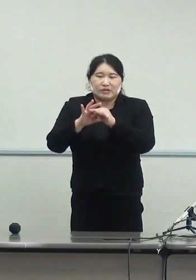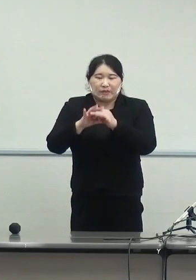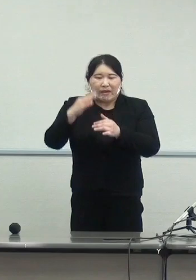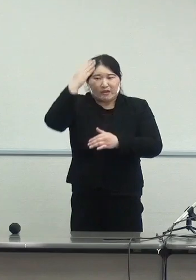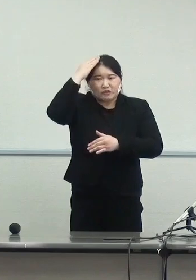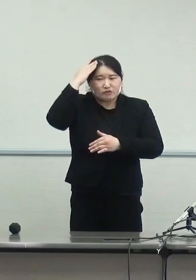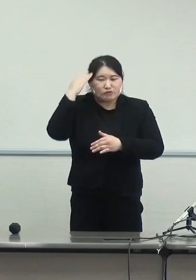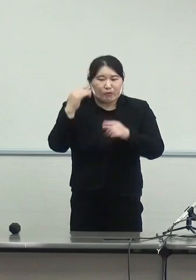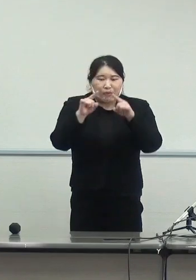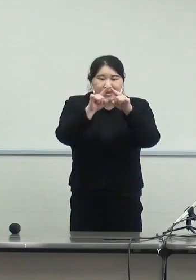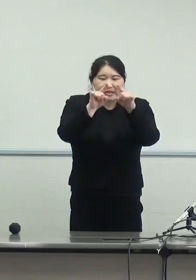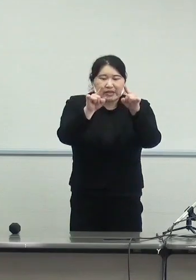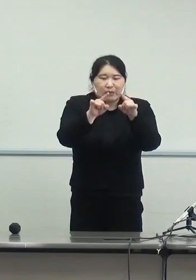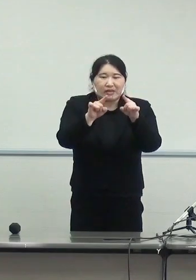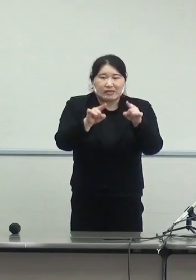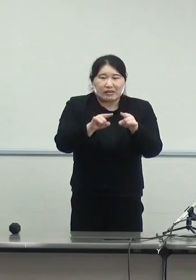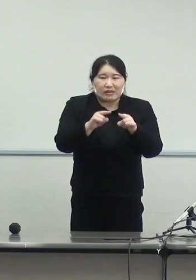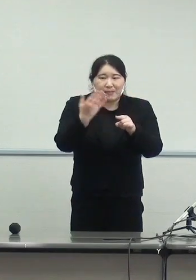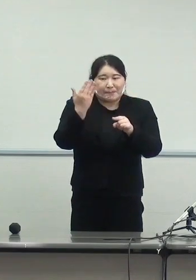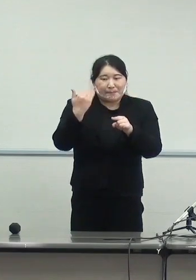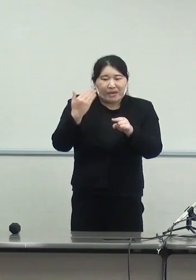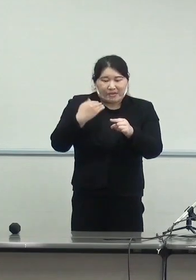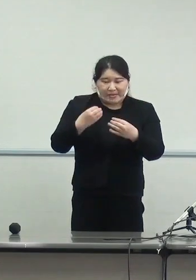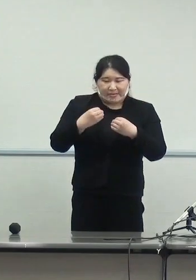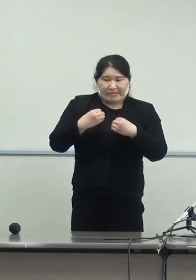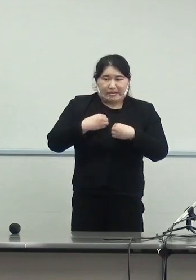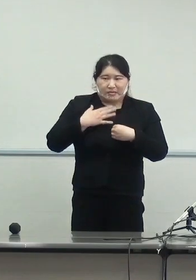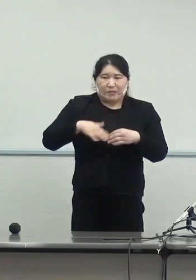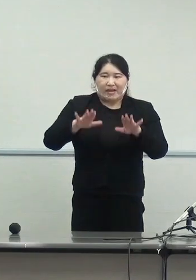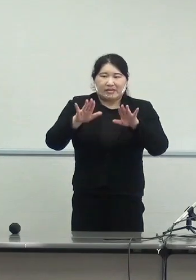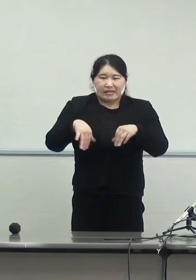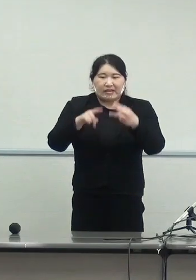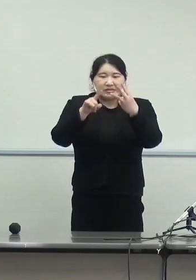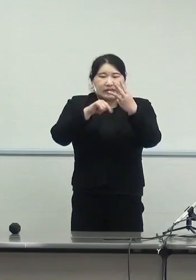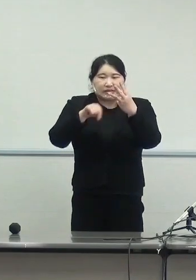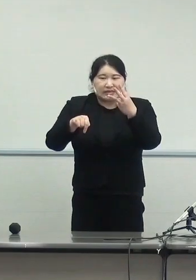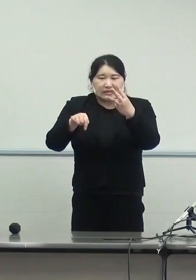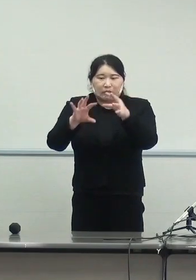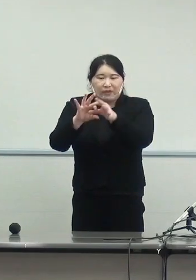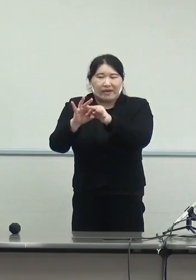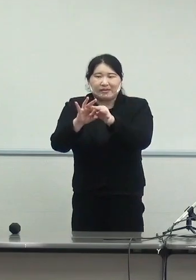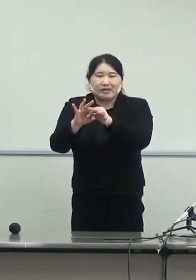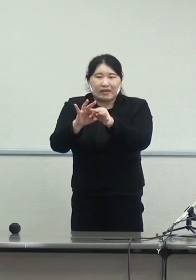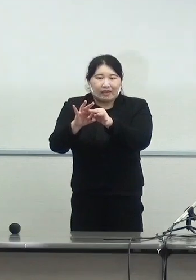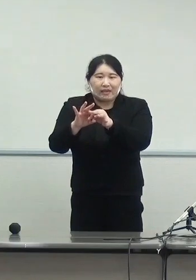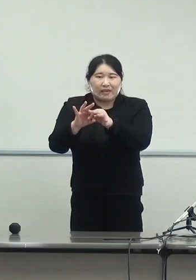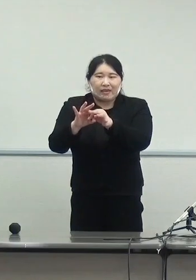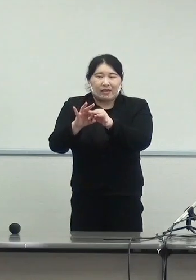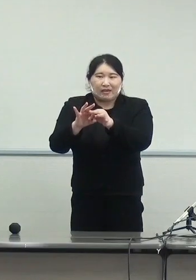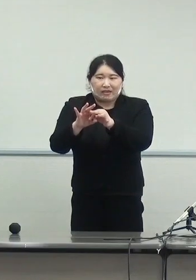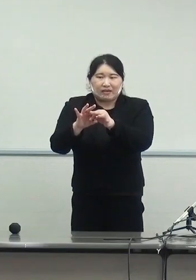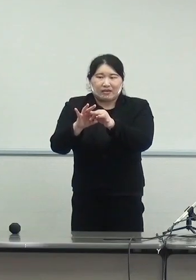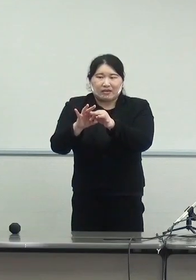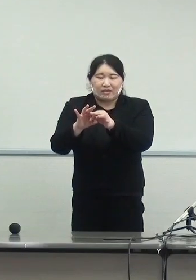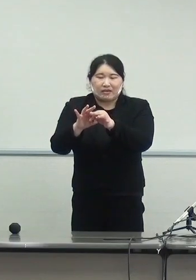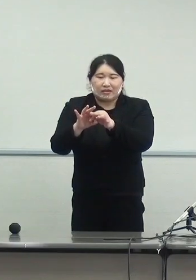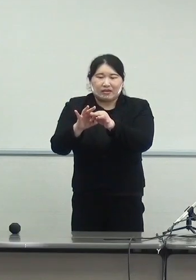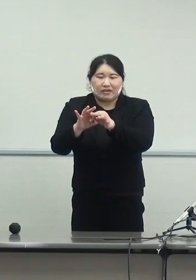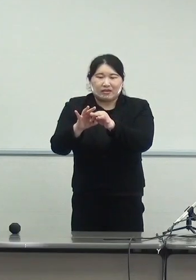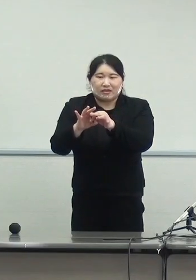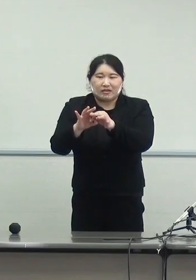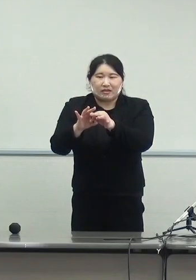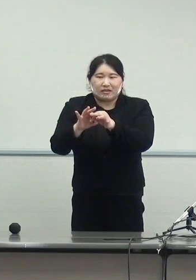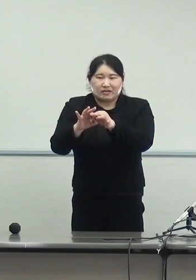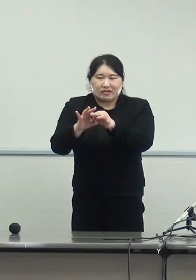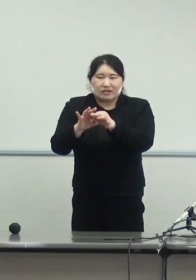人型という言い方しましたが、過去にお三方判明していましたが、そのつながりという部分で十分我々としては別々にある意味あの出